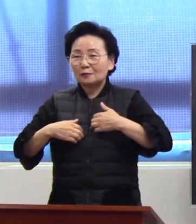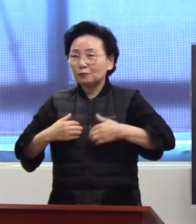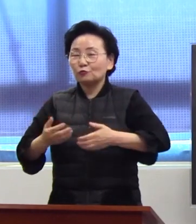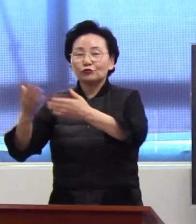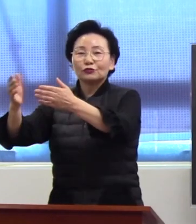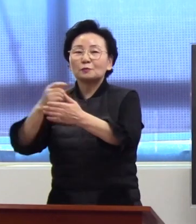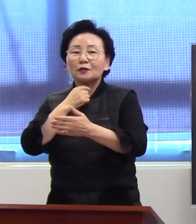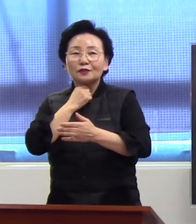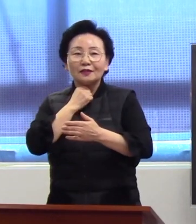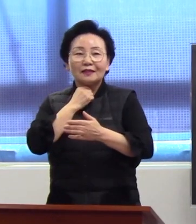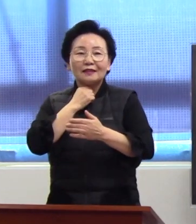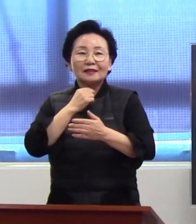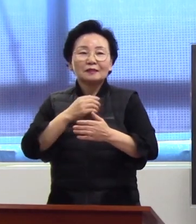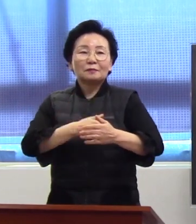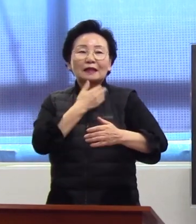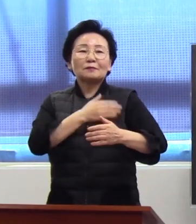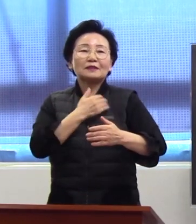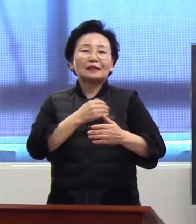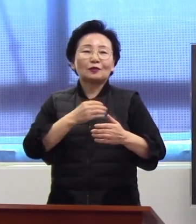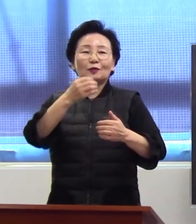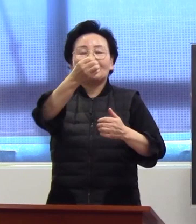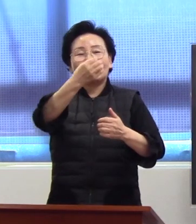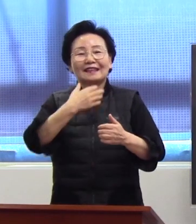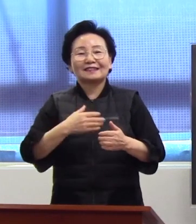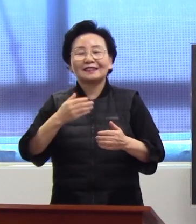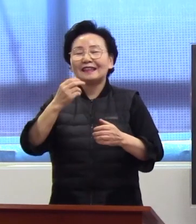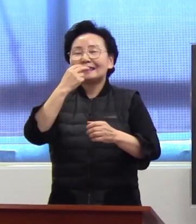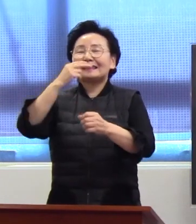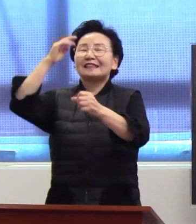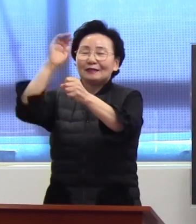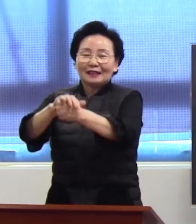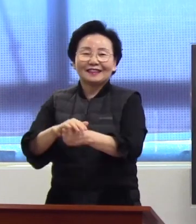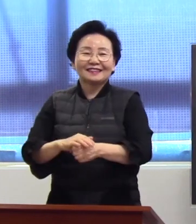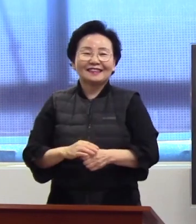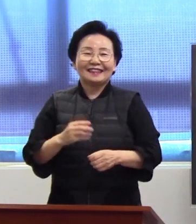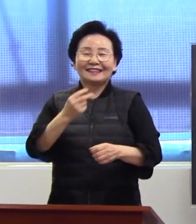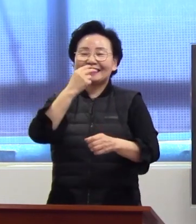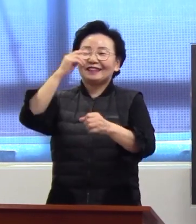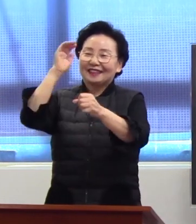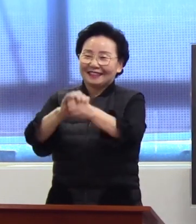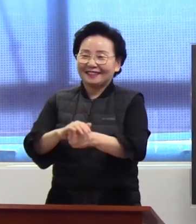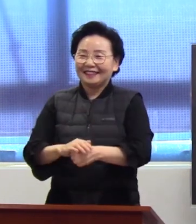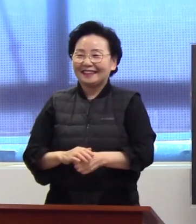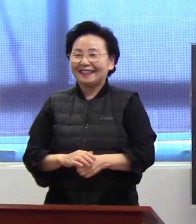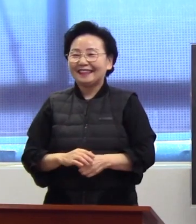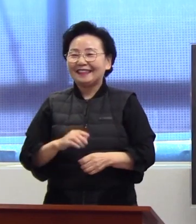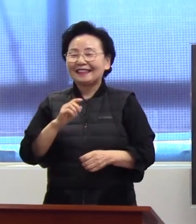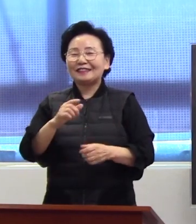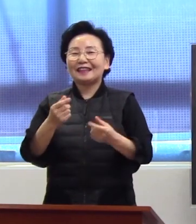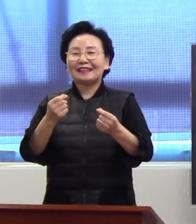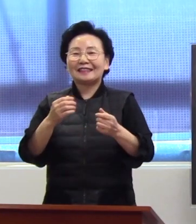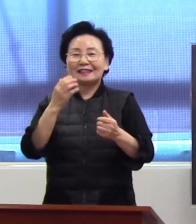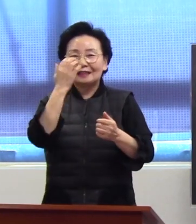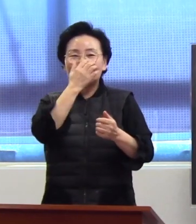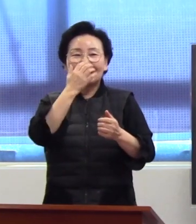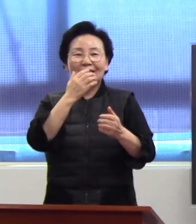기쁨 주고 싶어서 바람 핀다고 말을 해서 기가 막혀요. 기가 막혀. 그와 같이